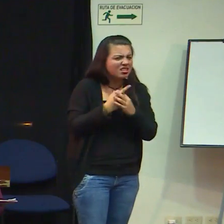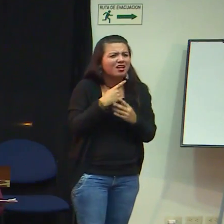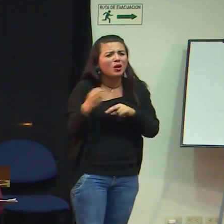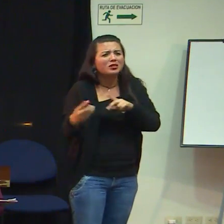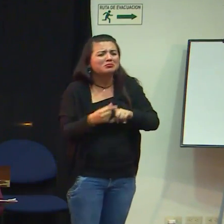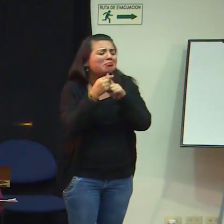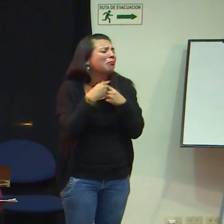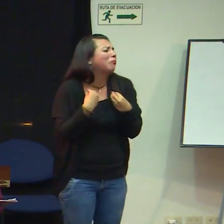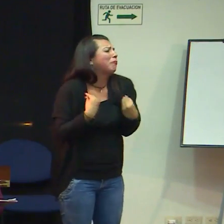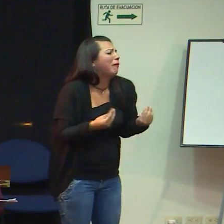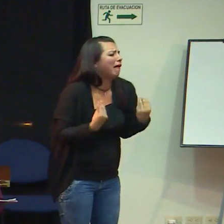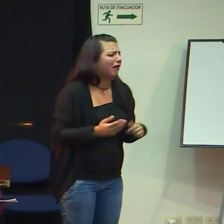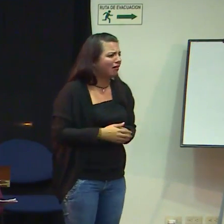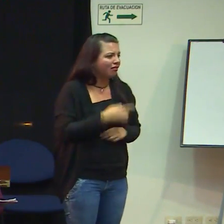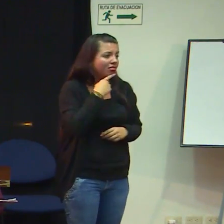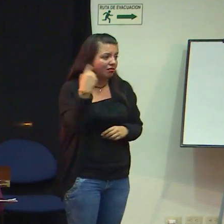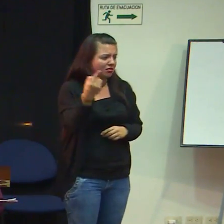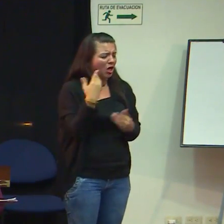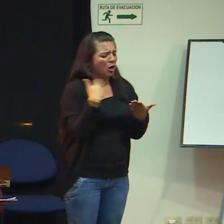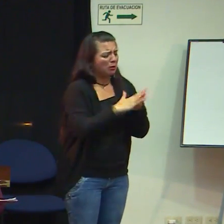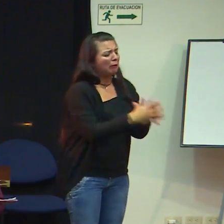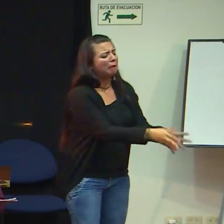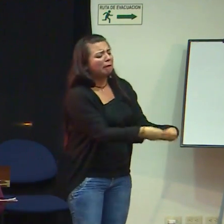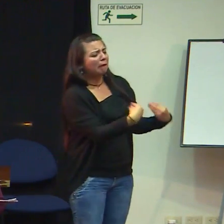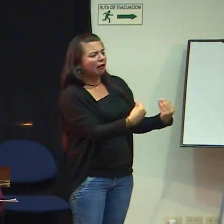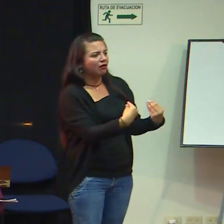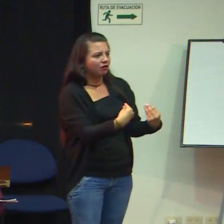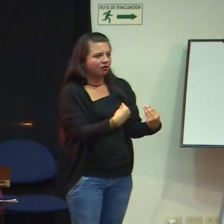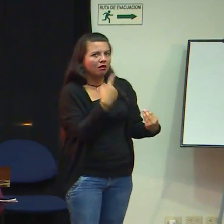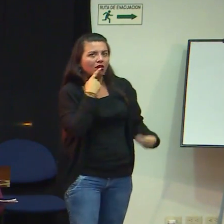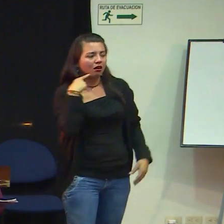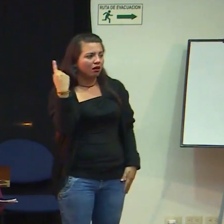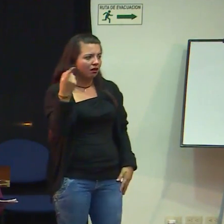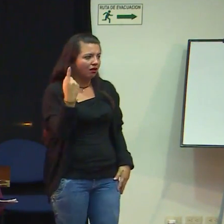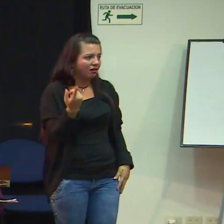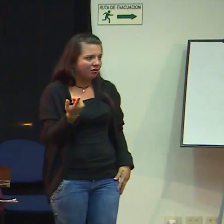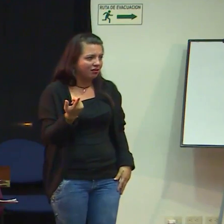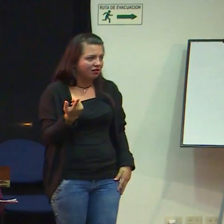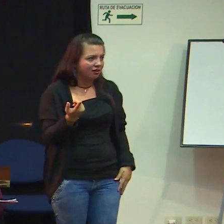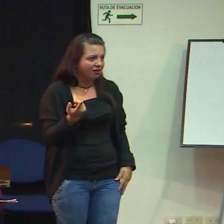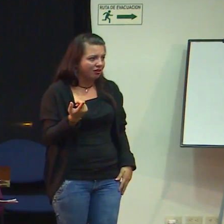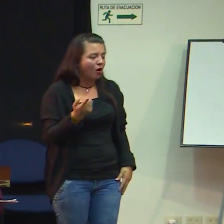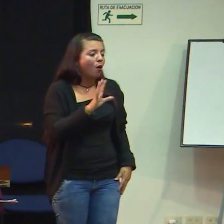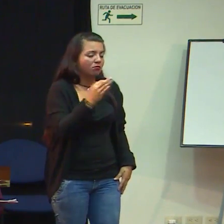¿eso para qué? Educación comunitaria, ¿eso para qué? O al punto que